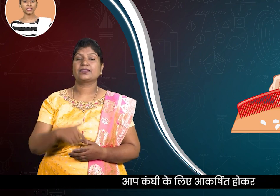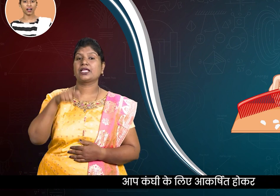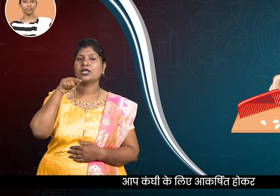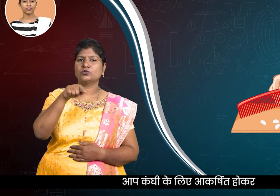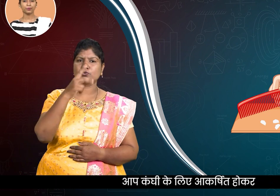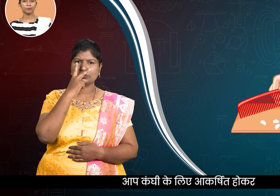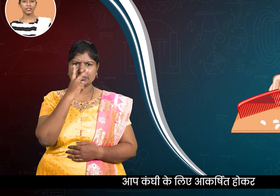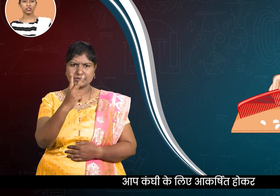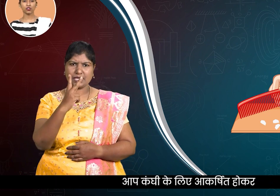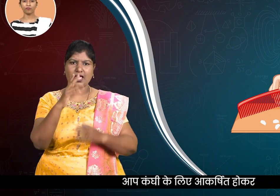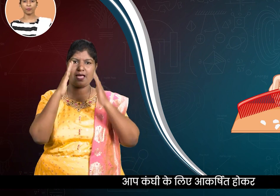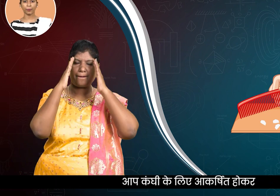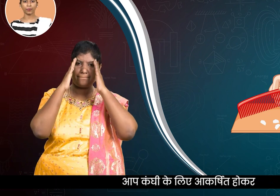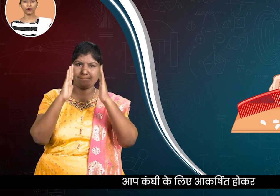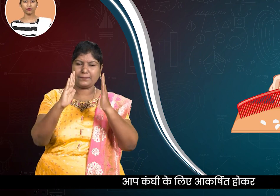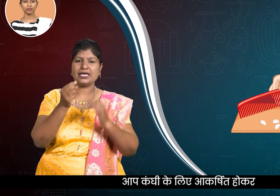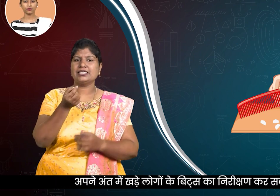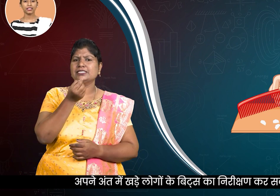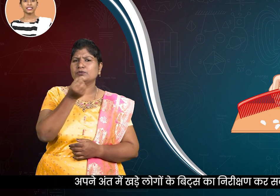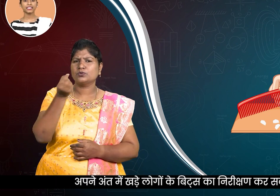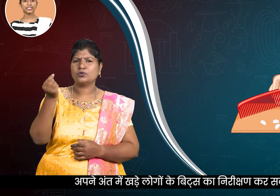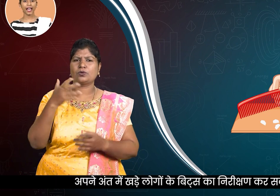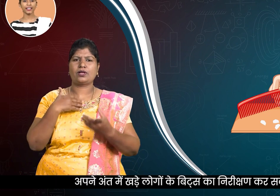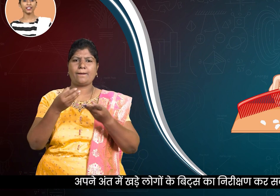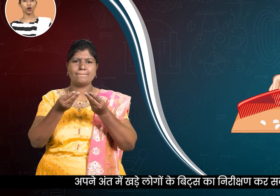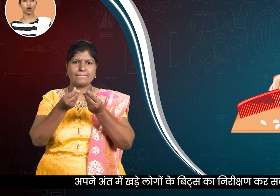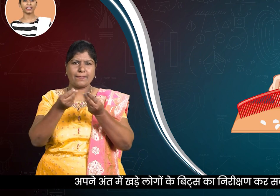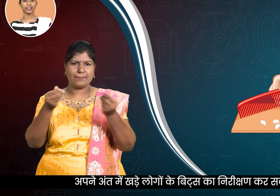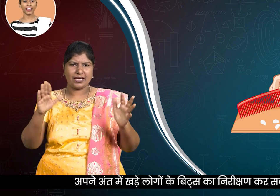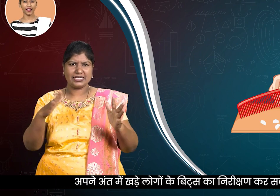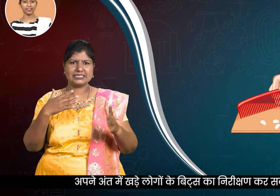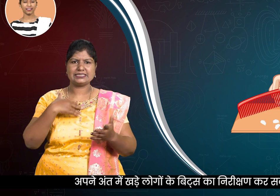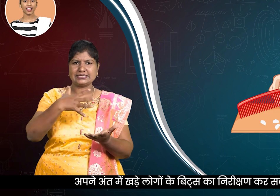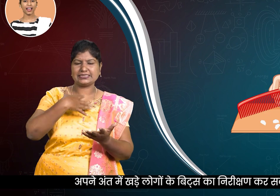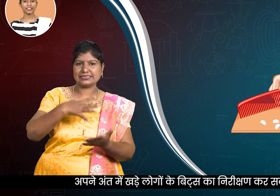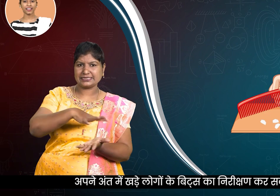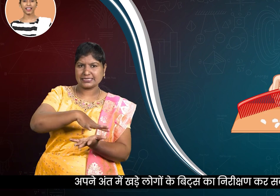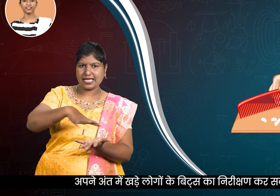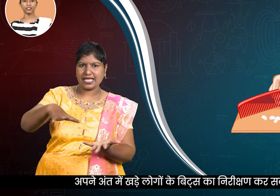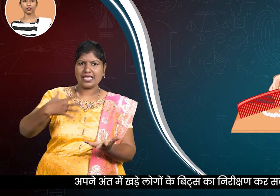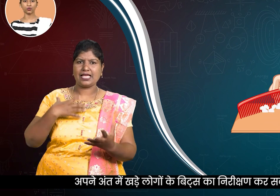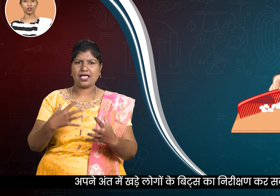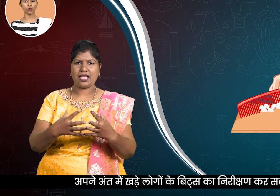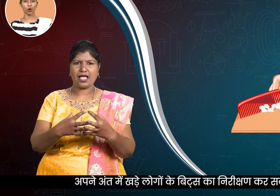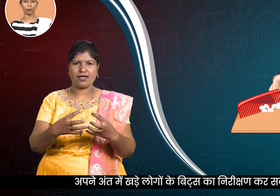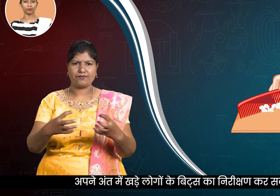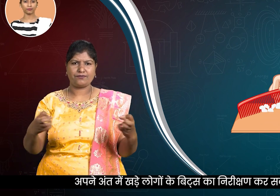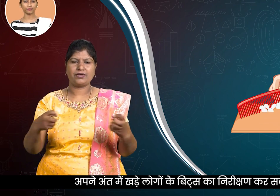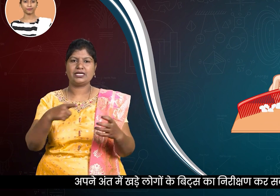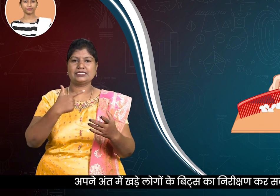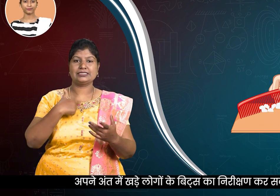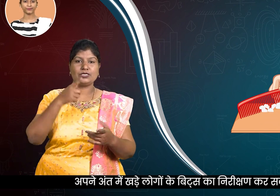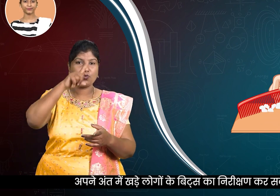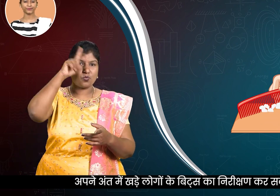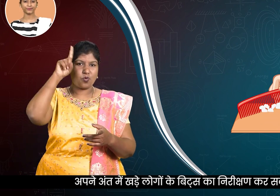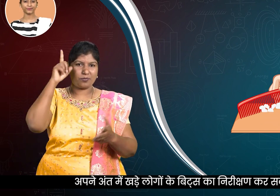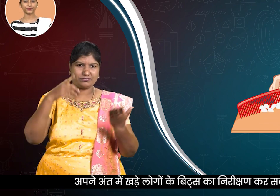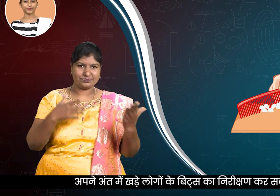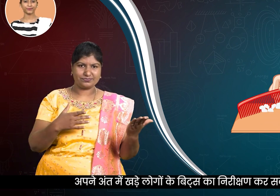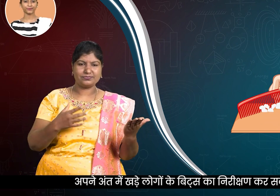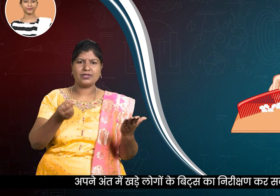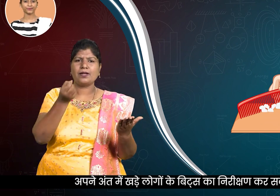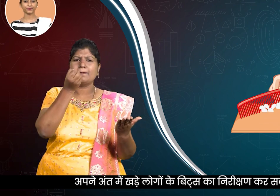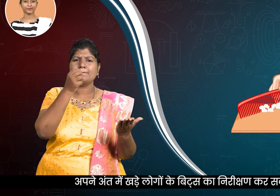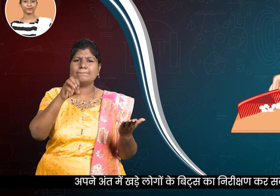आप कंघी के लिए आकर्षित होकर अपने अंत में खड़े लोगों के बीच का निरीक्षण कर सकते हैं।